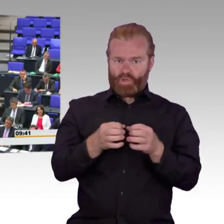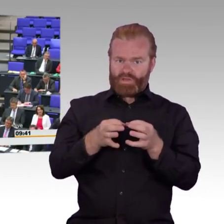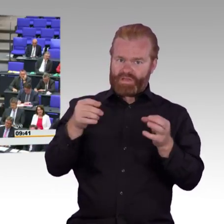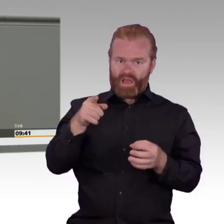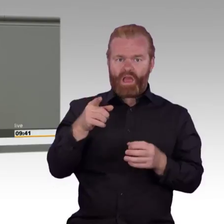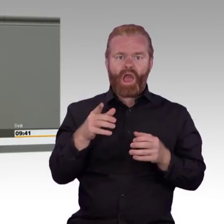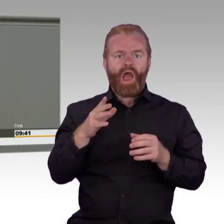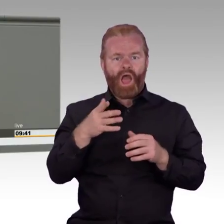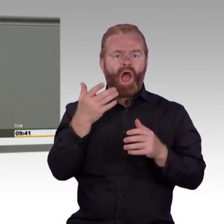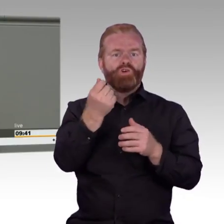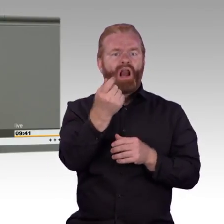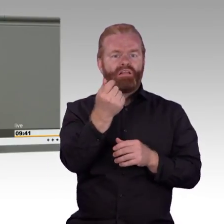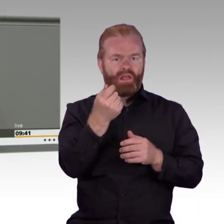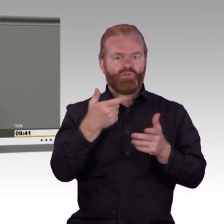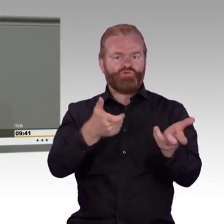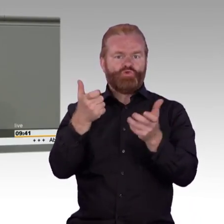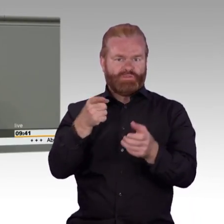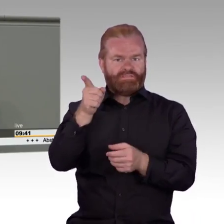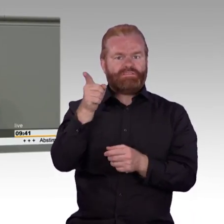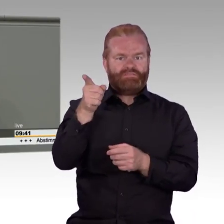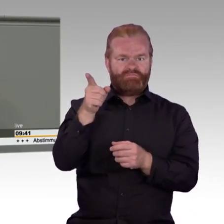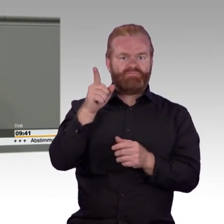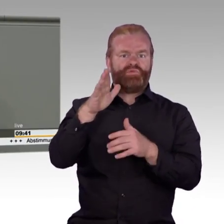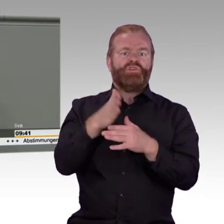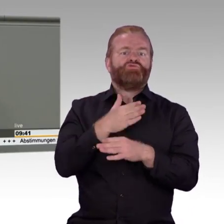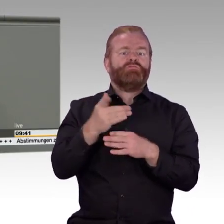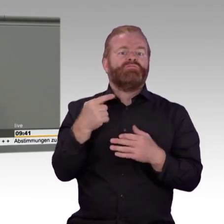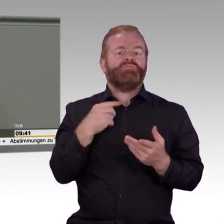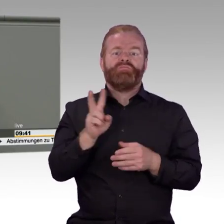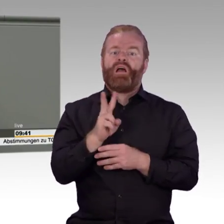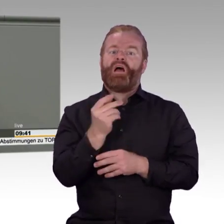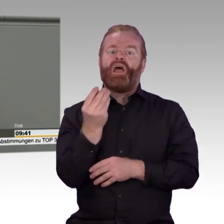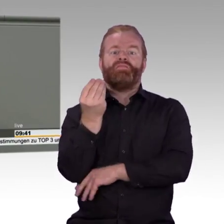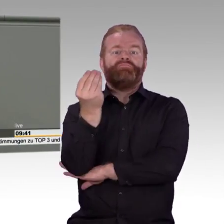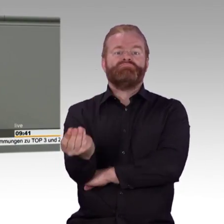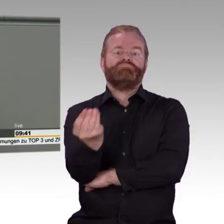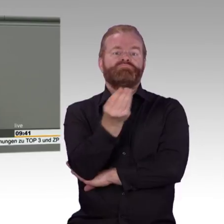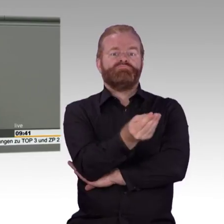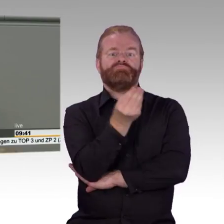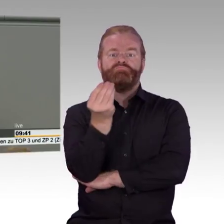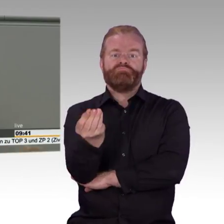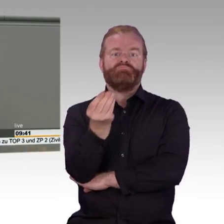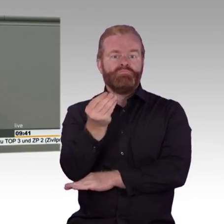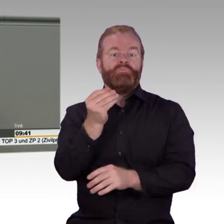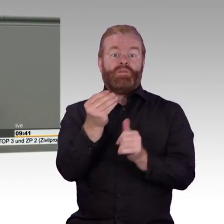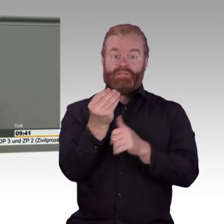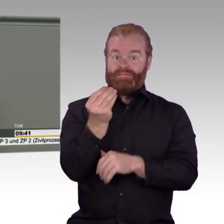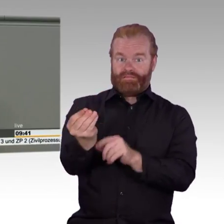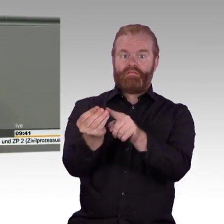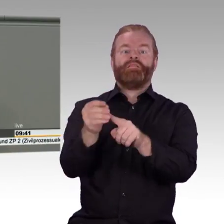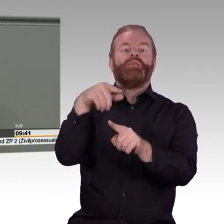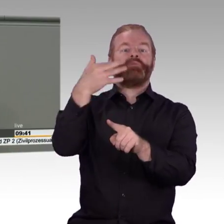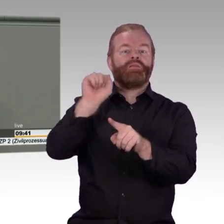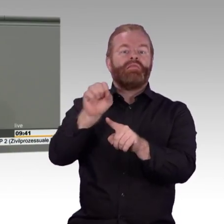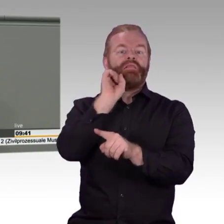dass dann der DUH die Voraussetzungen auch erfüllt und Sie dann im Haushaltsausschuss dem DUH, den Sie ja irgendwie dissen wollten, Geld überweisen müssen.